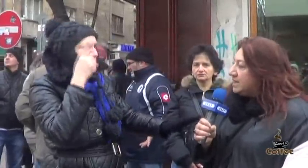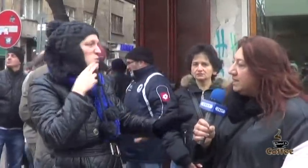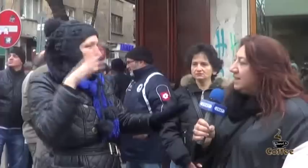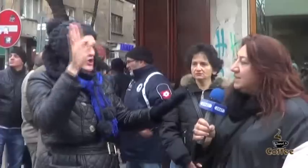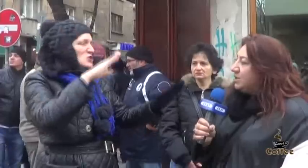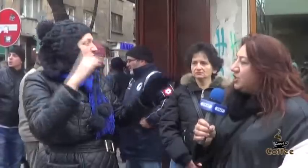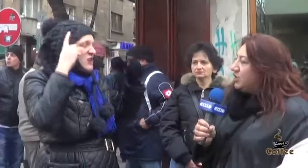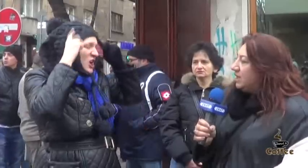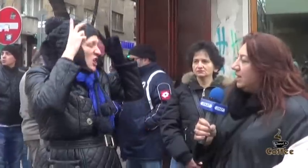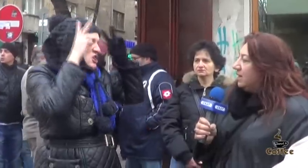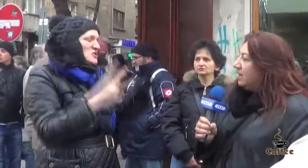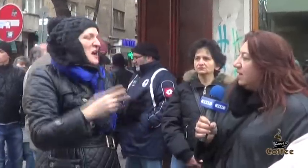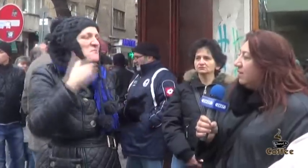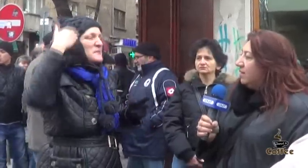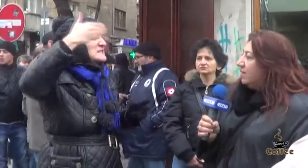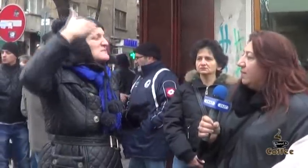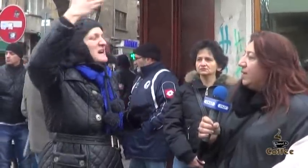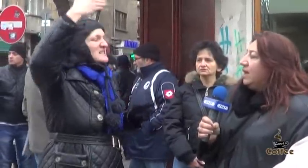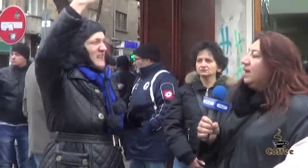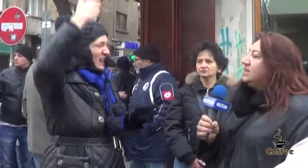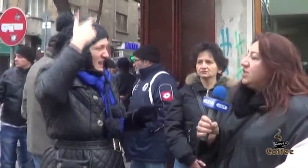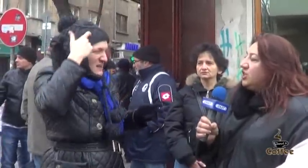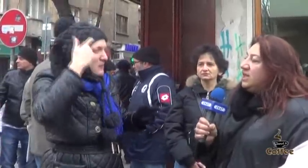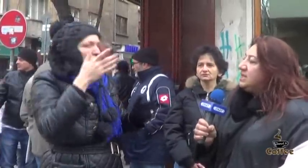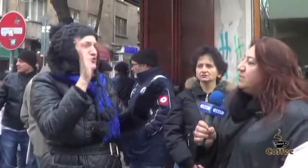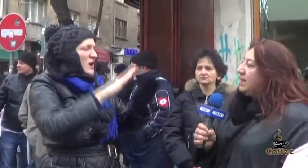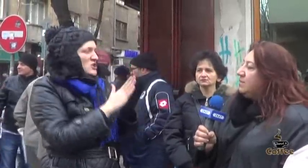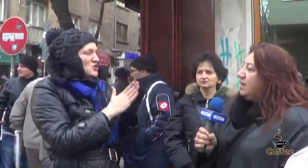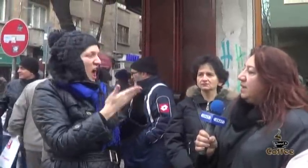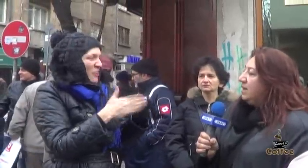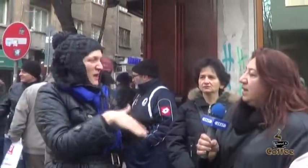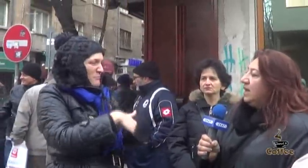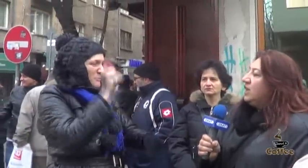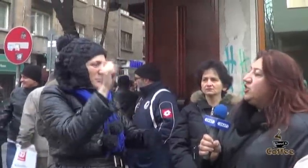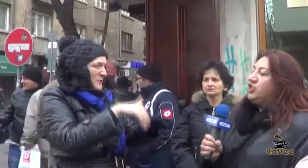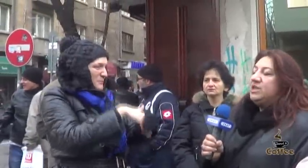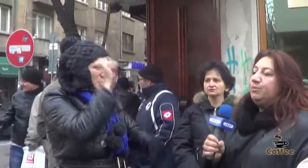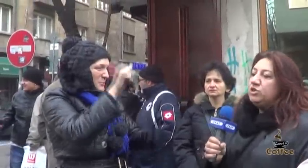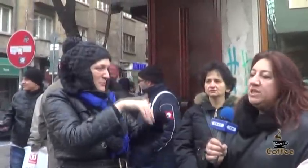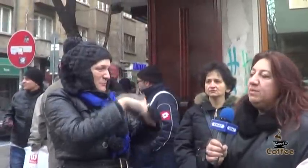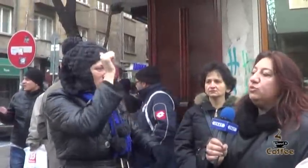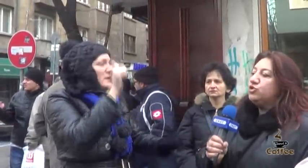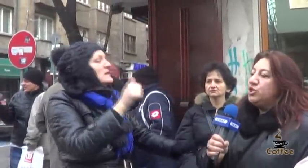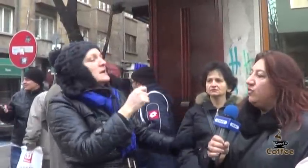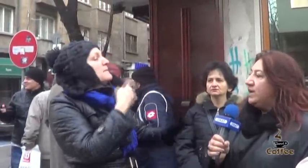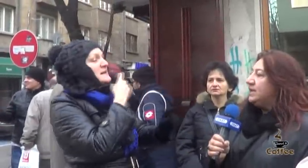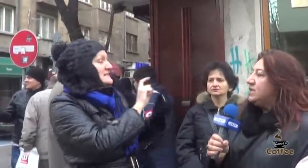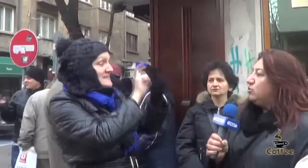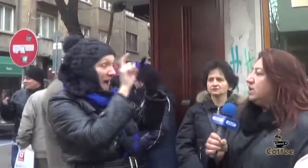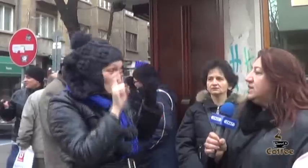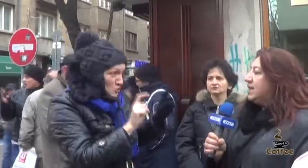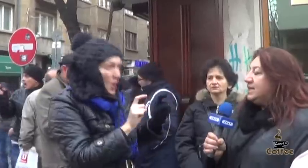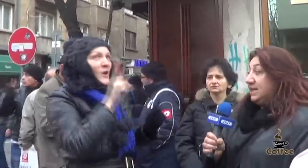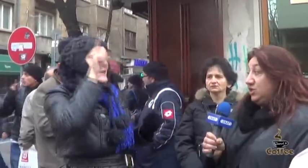потиснати и измъчени. Всички ние смятаме, че ще напуснем като членове на тази организация.